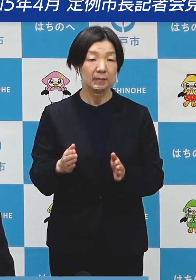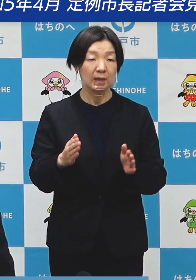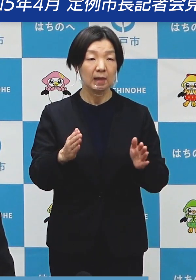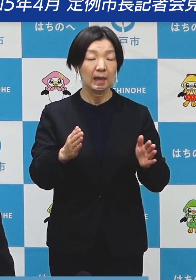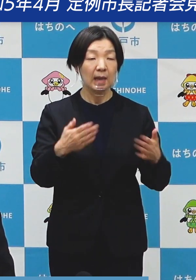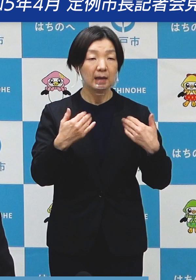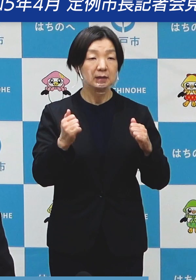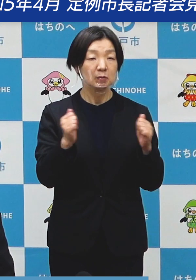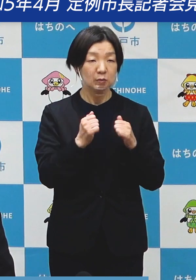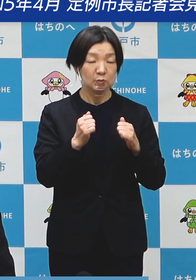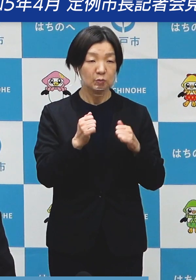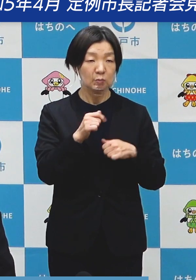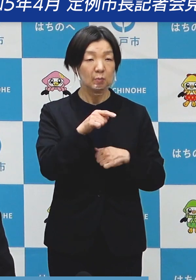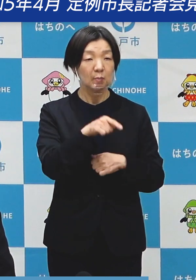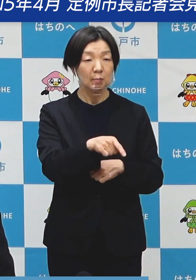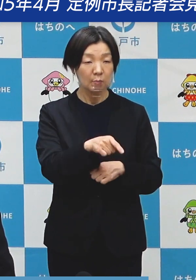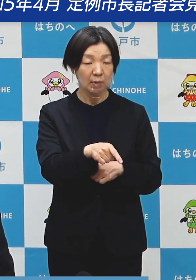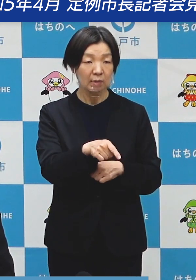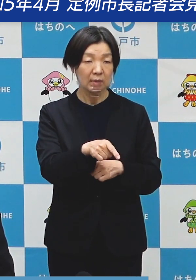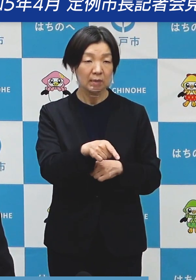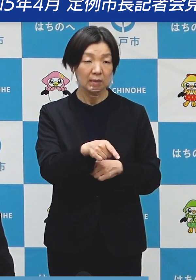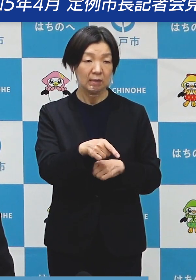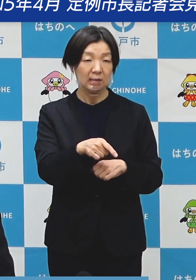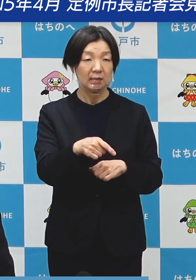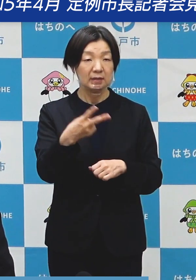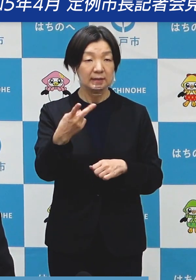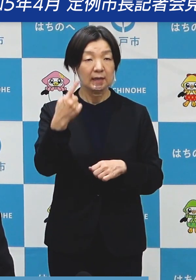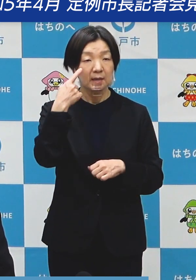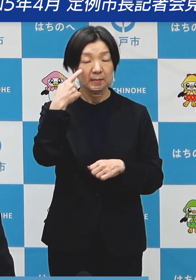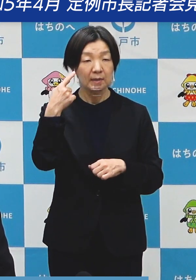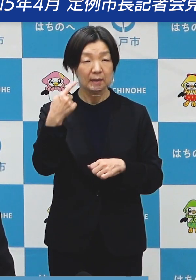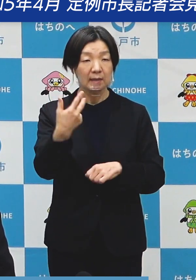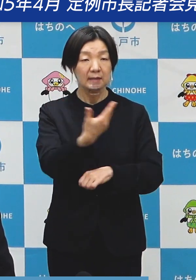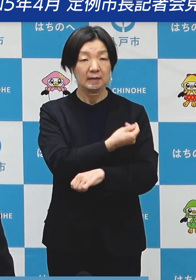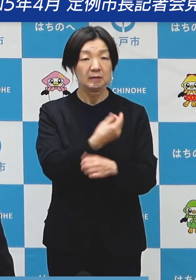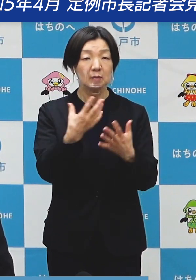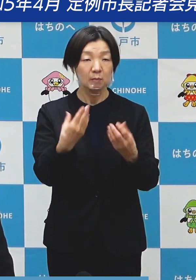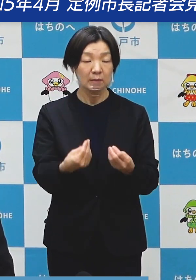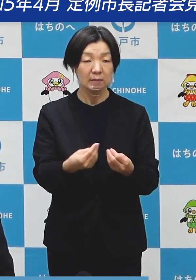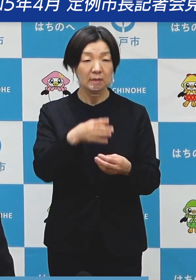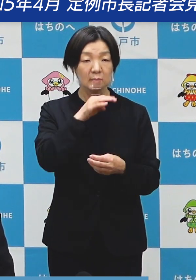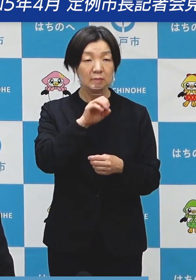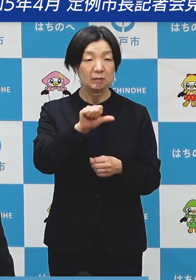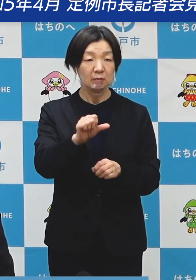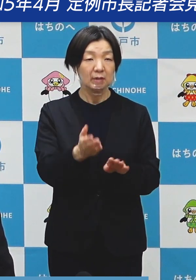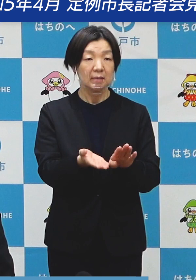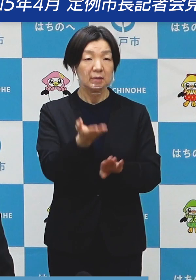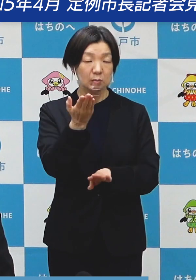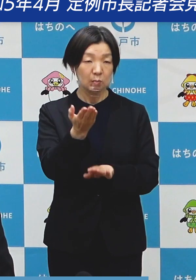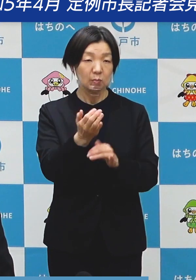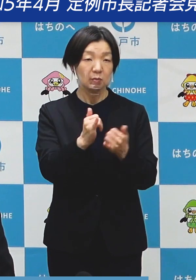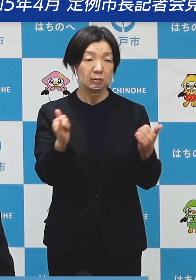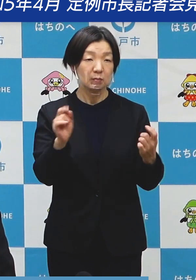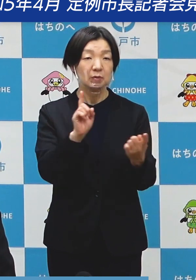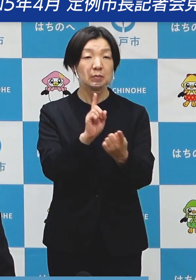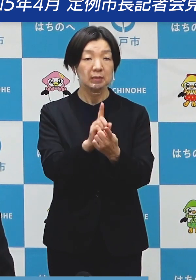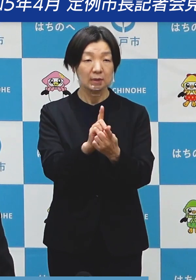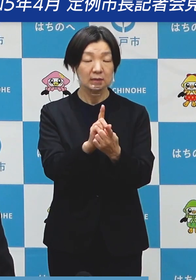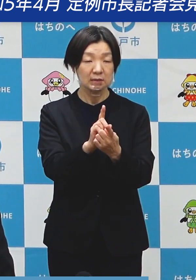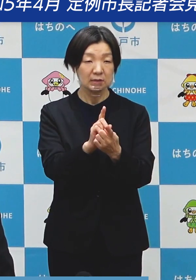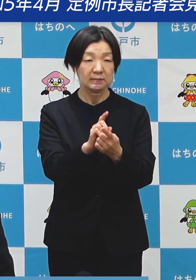秋冬の追加接種は初回接種まで完了した5歳以上の方を対象としますが